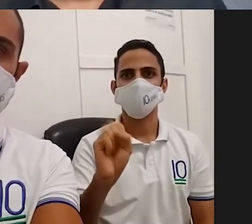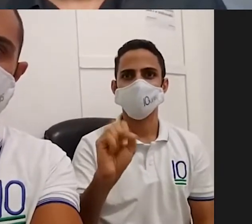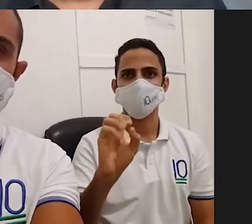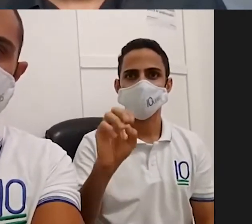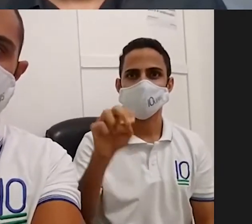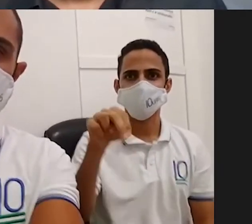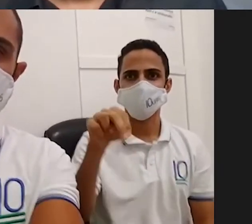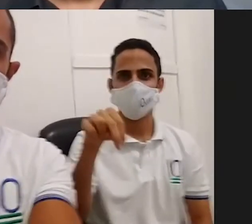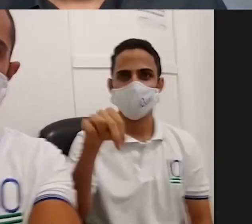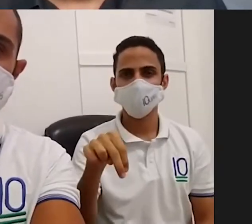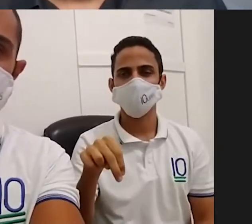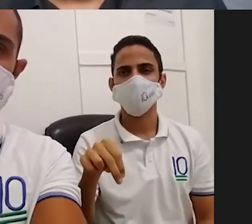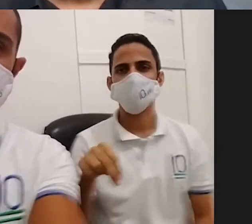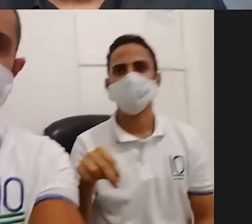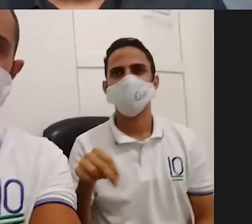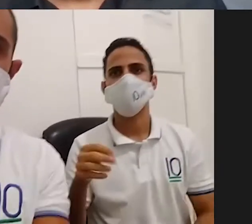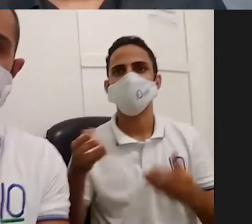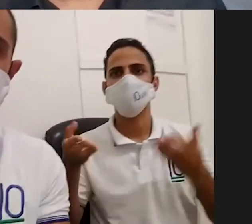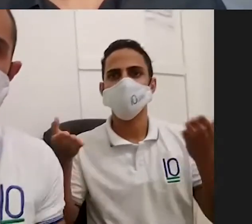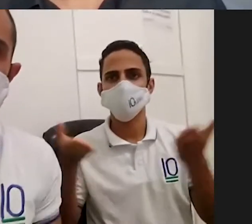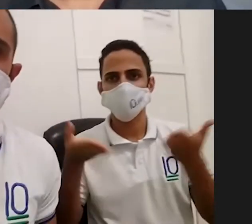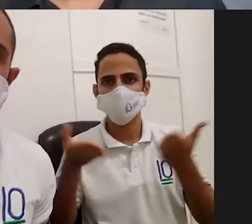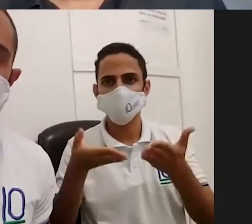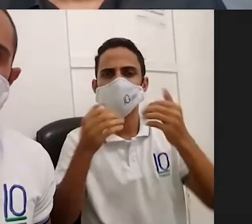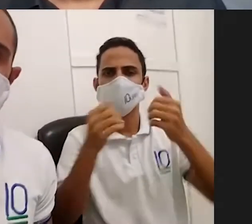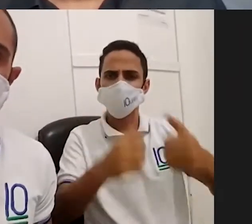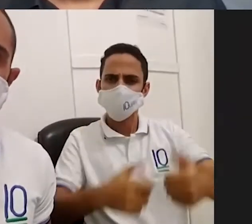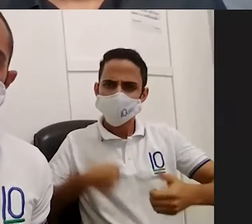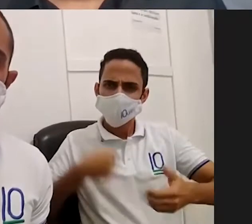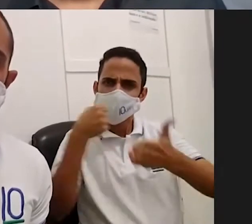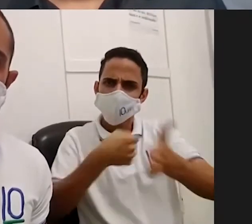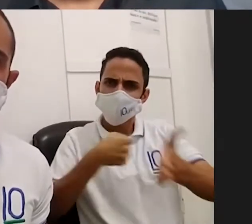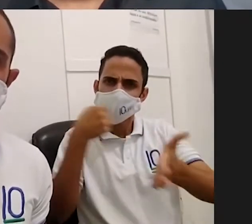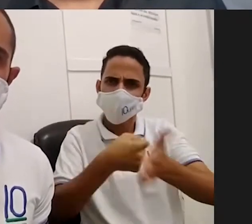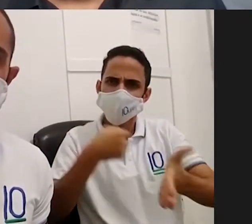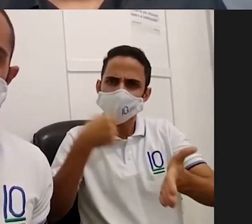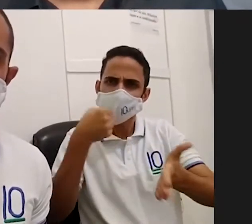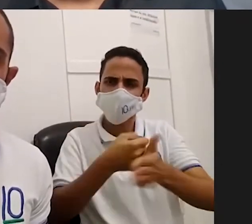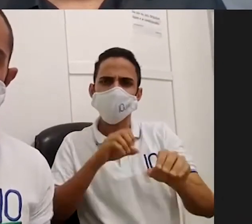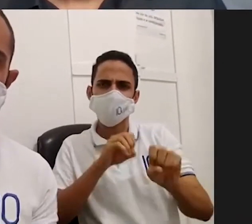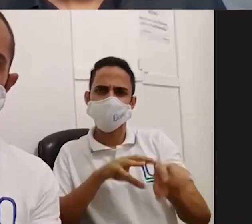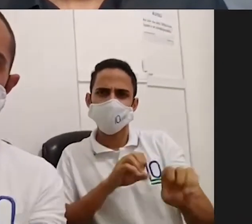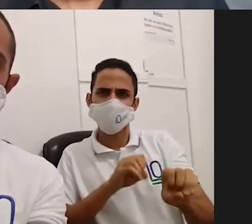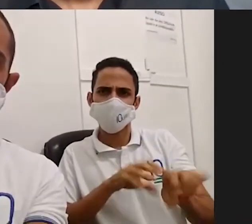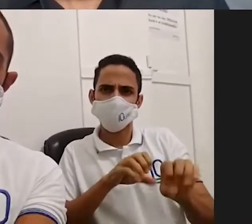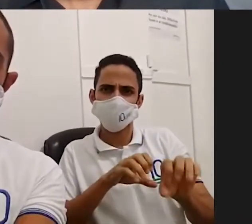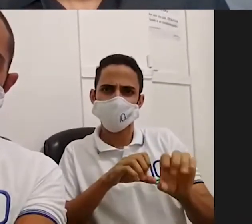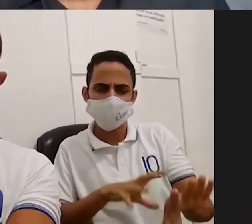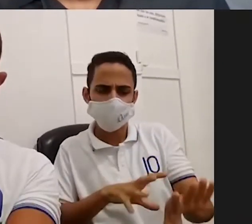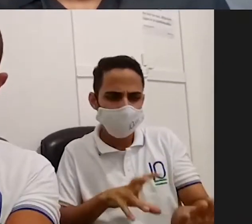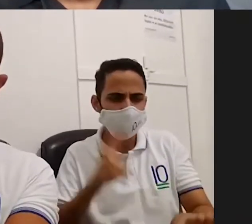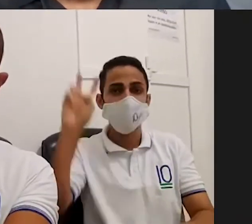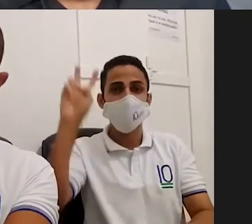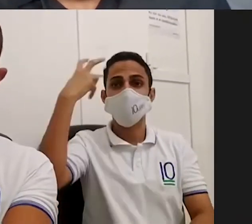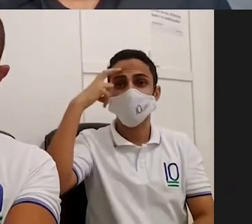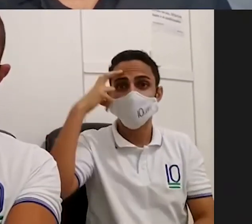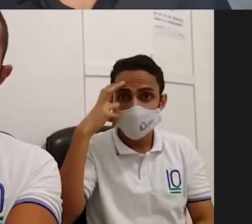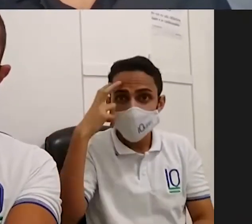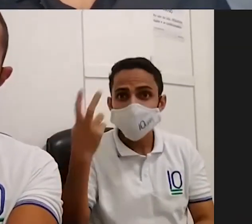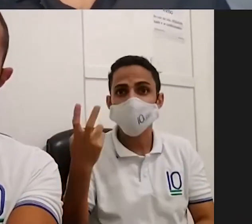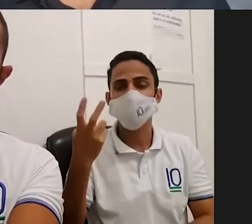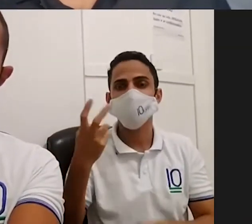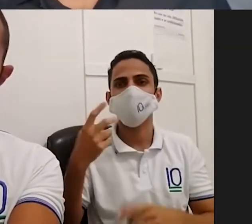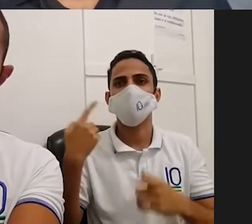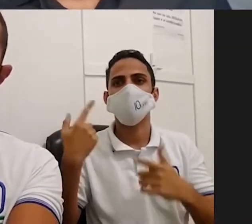iguais, defendendo as causas da educação e da cultura, pois vivo constante